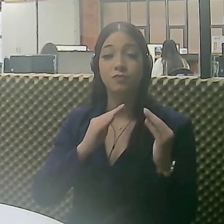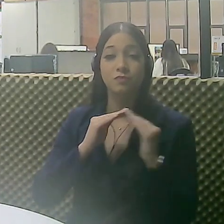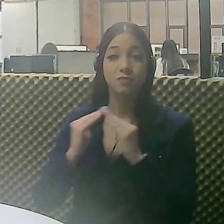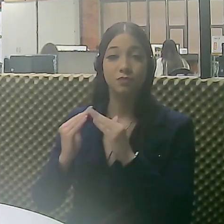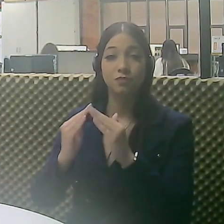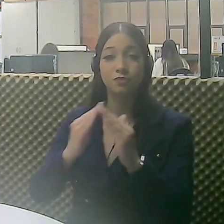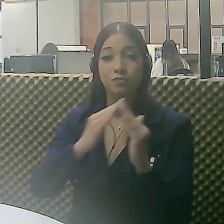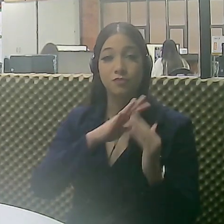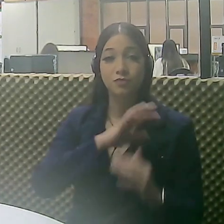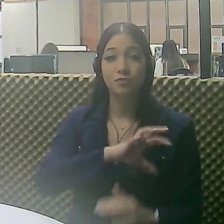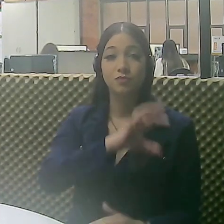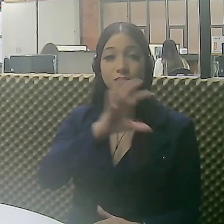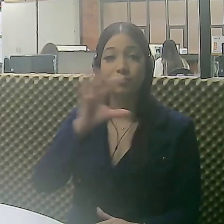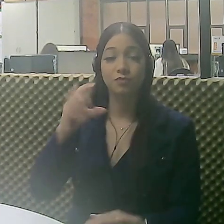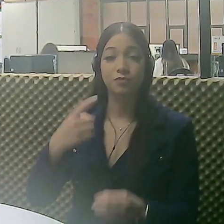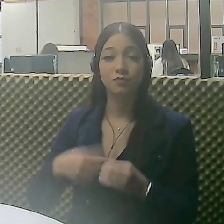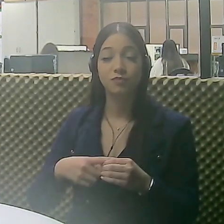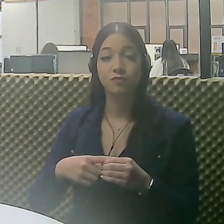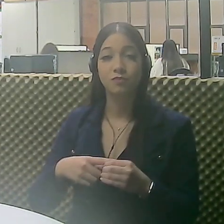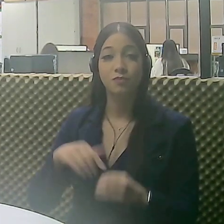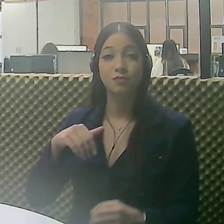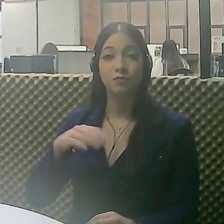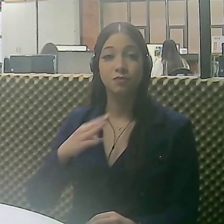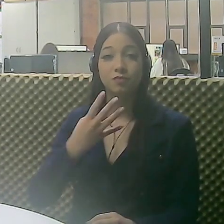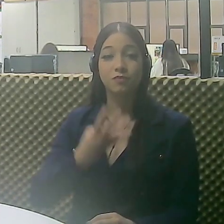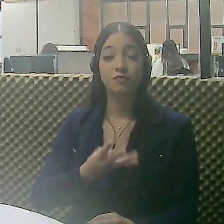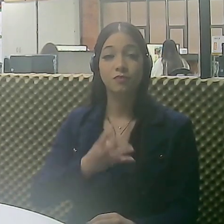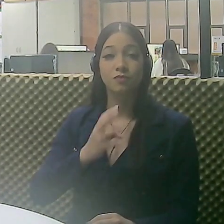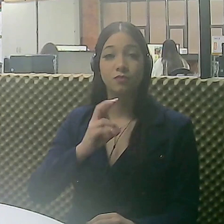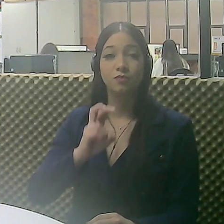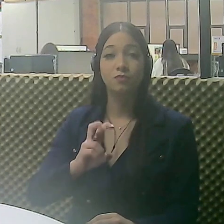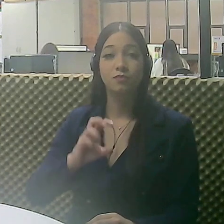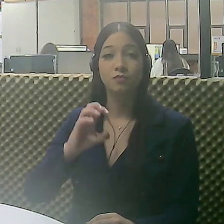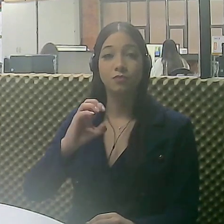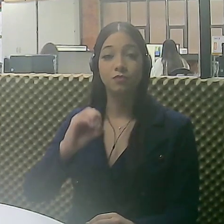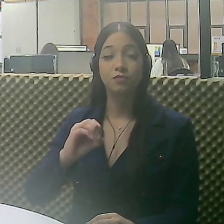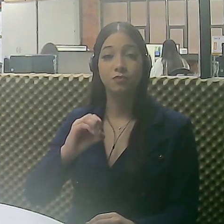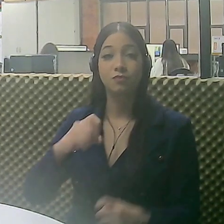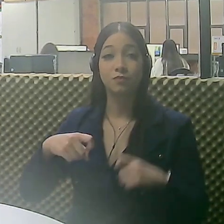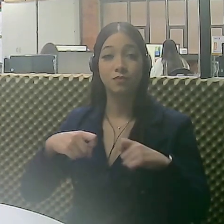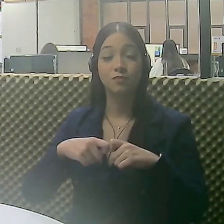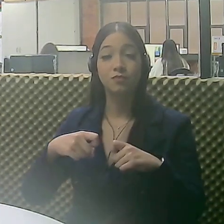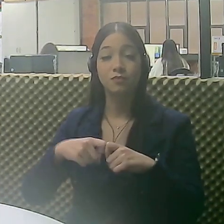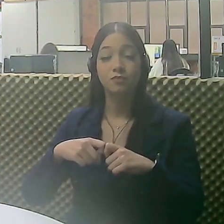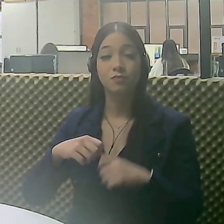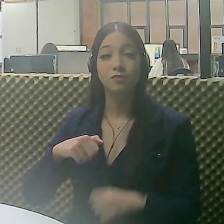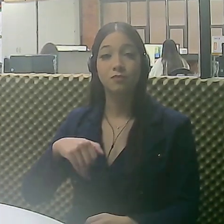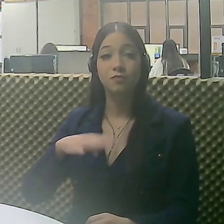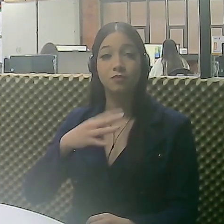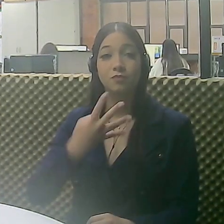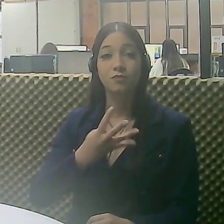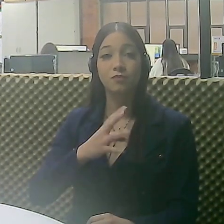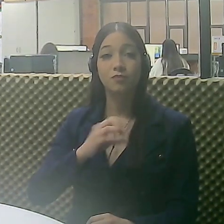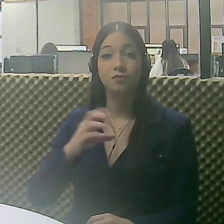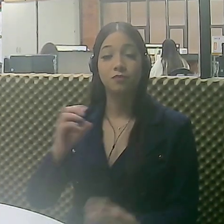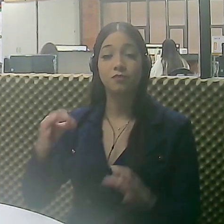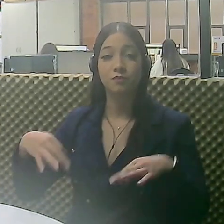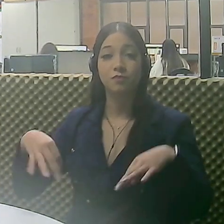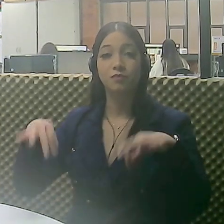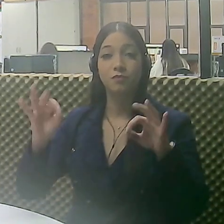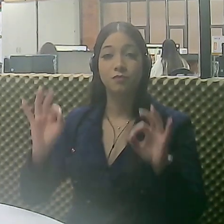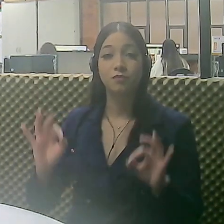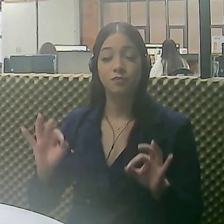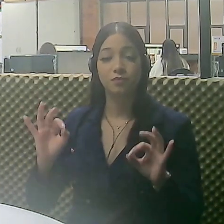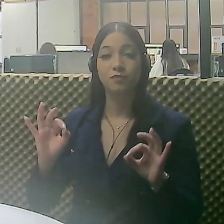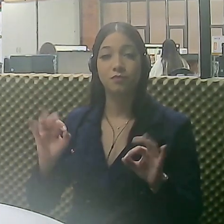da cidade. Foram arrecadados mais de 450 pares de meias, mais de 400 cobertores e